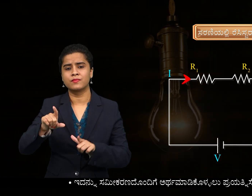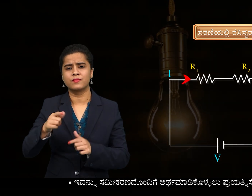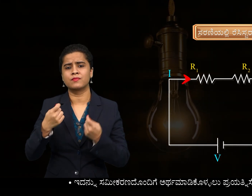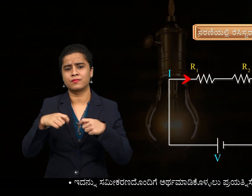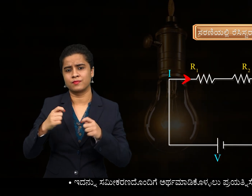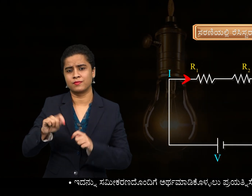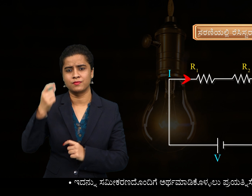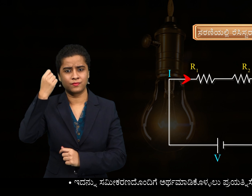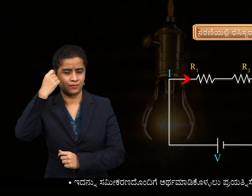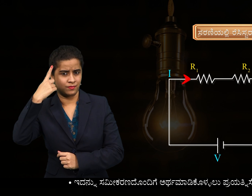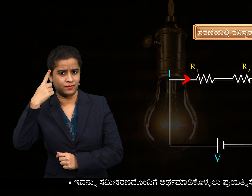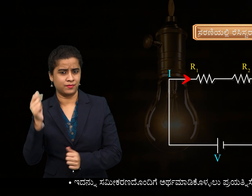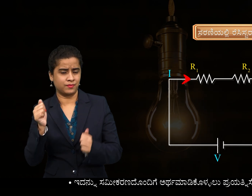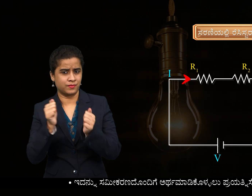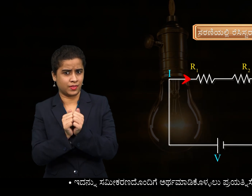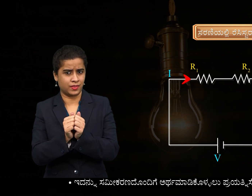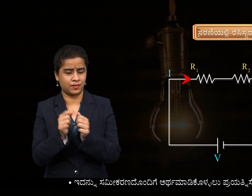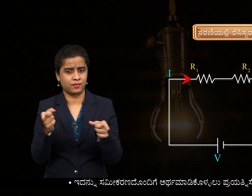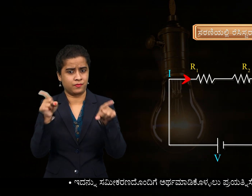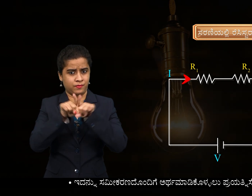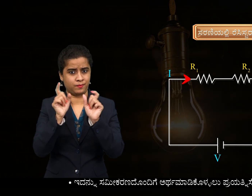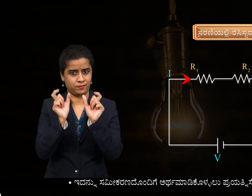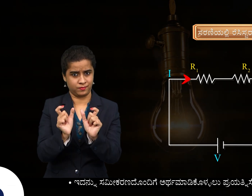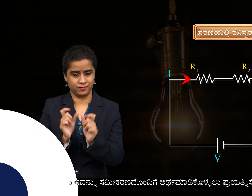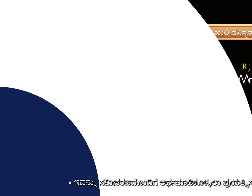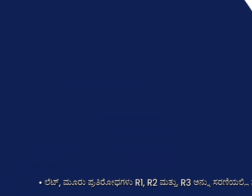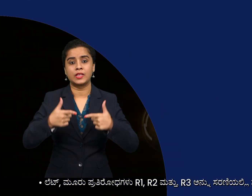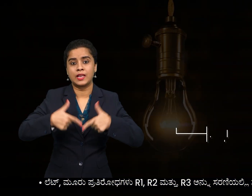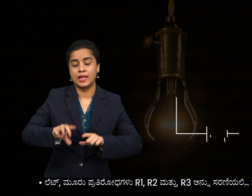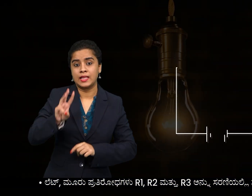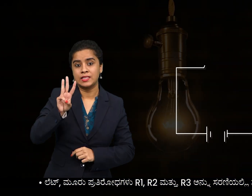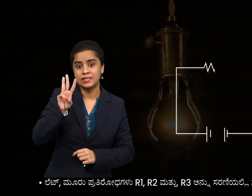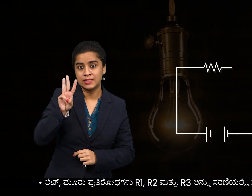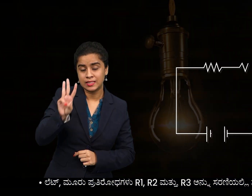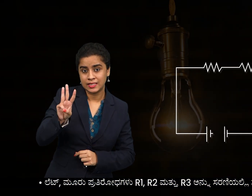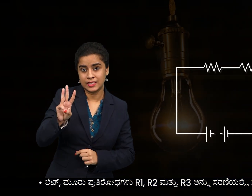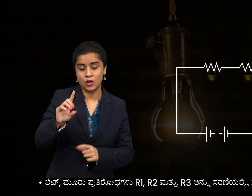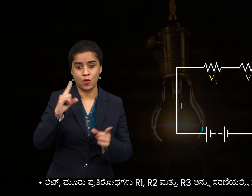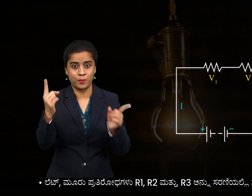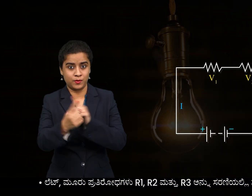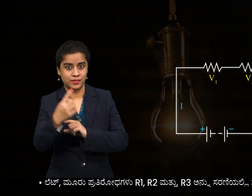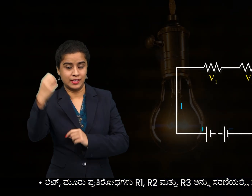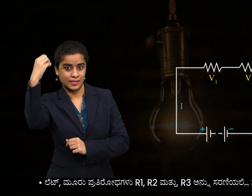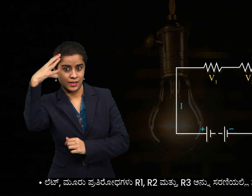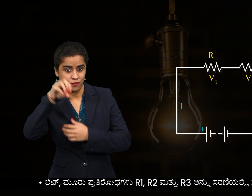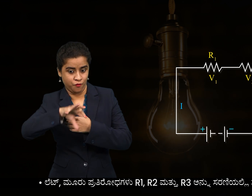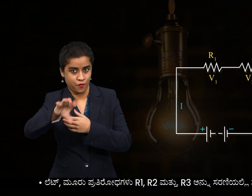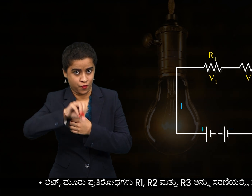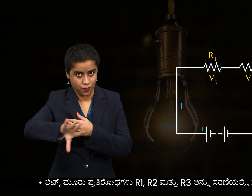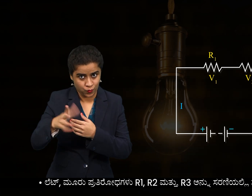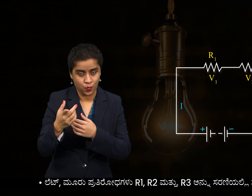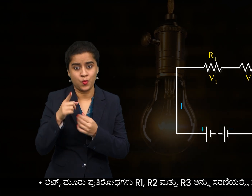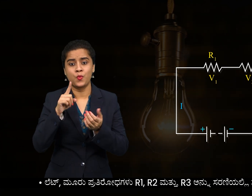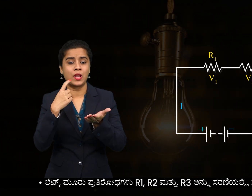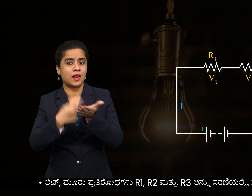ಇದನ್ನು ಸಮೀಕರಣದೊಂದಿಗೆ ಅರ್ಥಮಾಡಿಕೊಳ್ಳಲು ಪ್ರಯತ್ನಿಸೋಣ. ಲೇಟ್ 3 ಪ್ರತಿರೋಧಕಗಳು